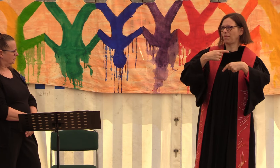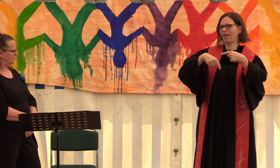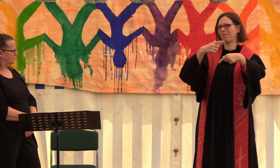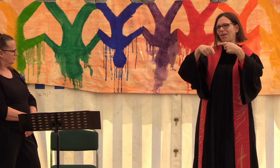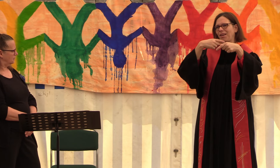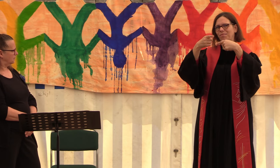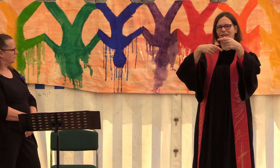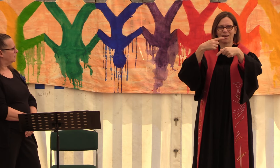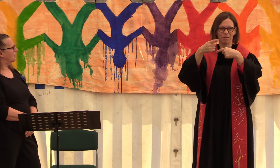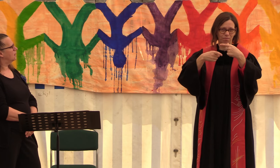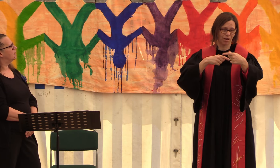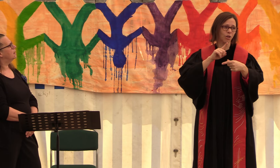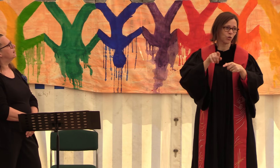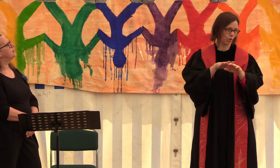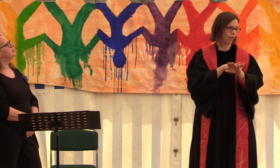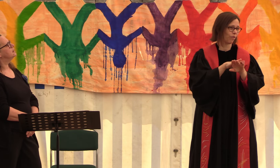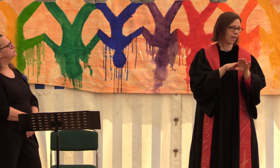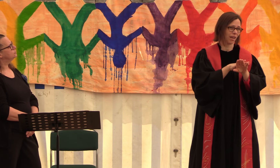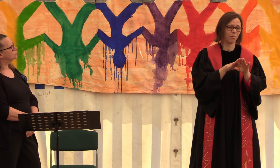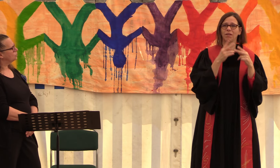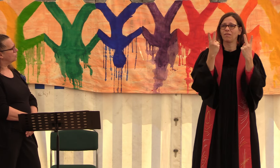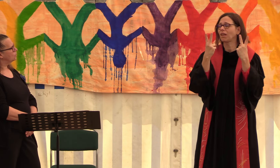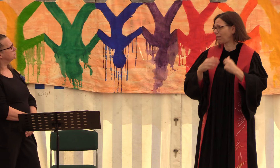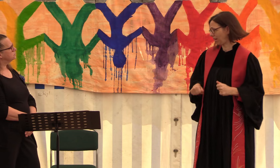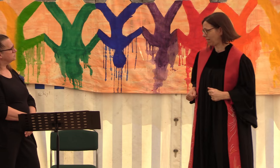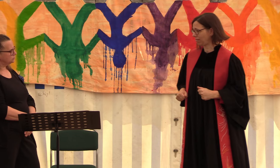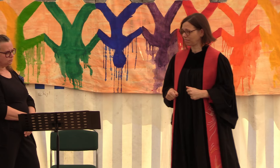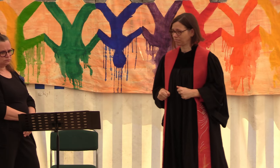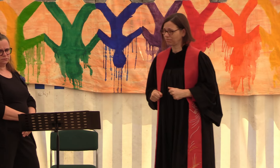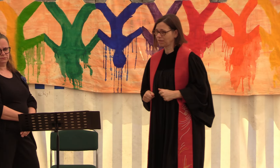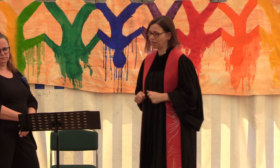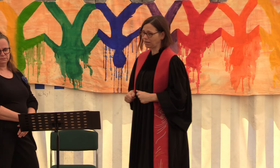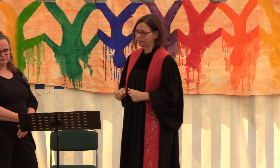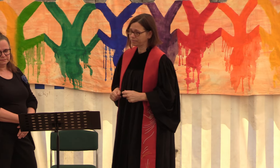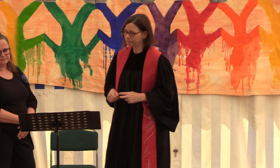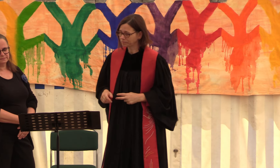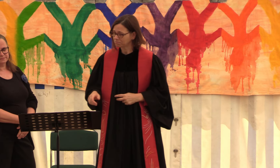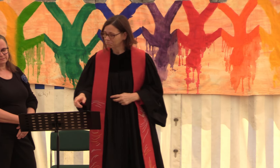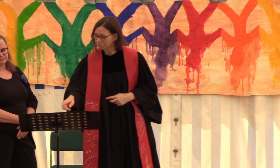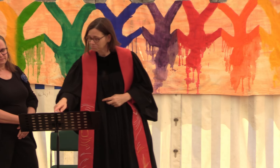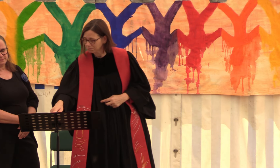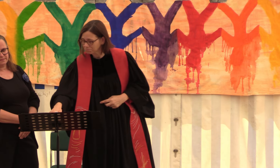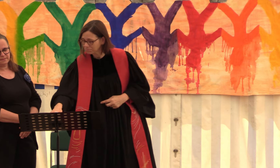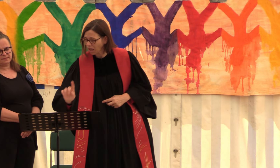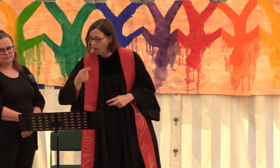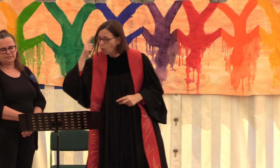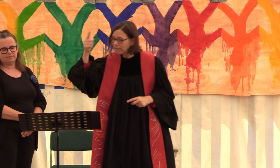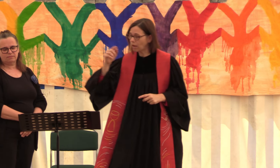Wir sollen nicht aufhören, wir sollen immer wieder den anderen Menschen vergeben.